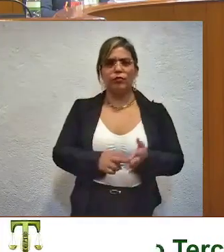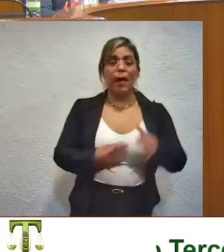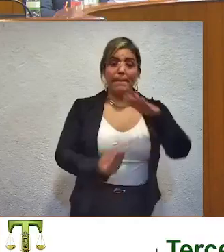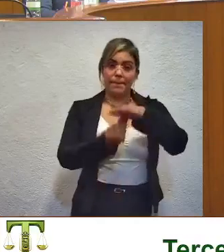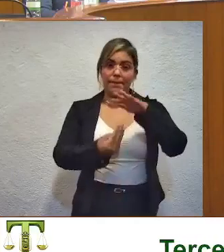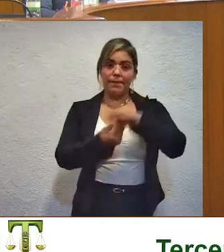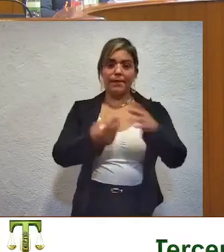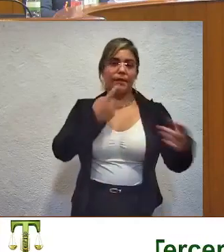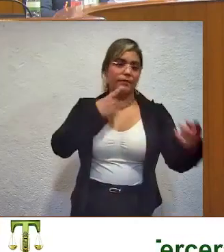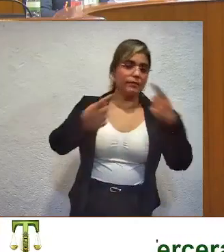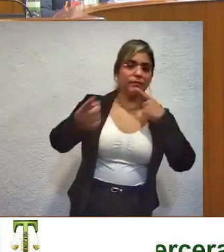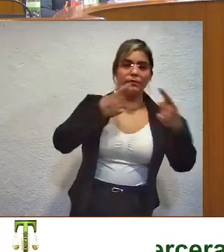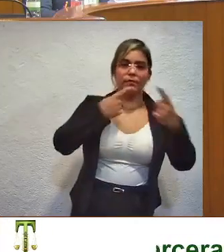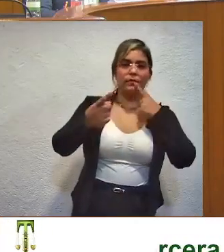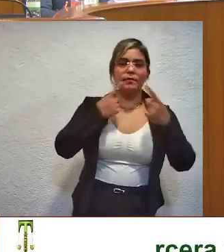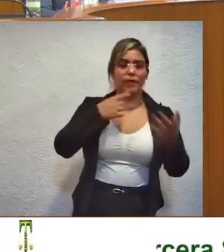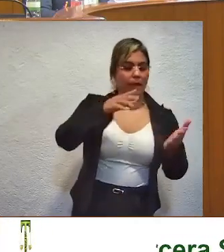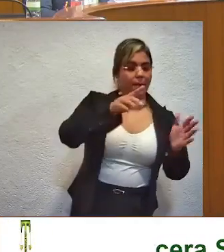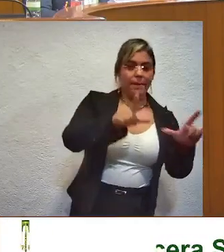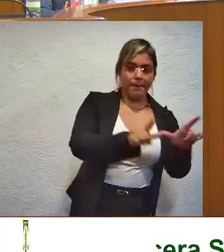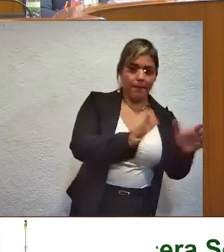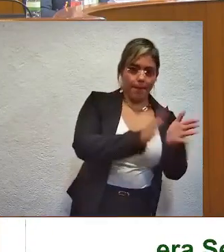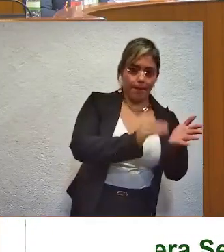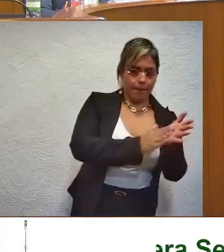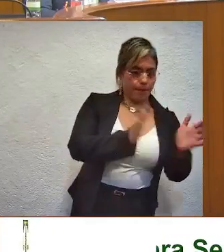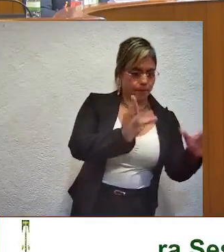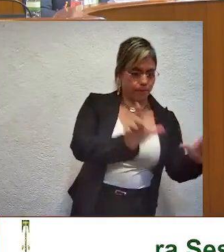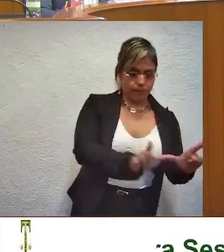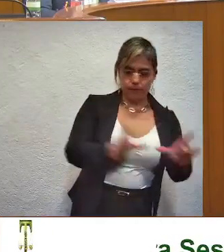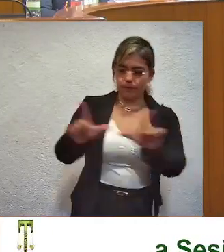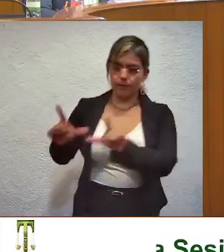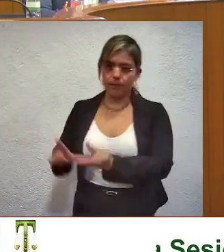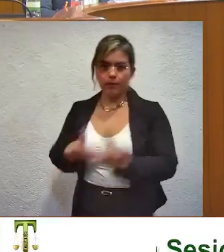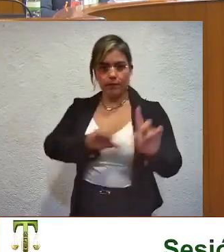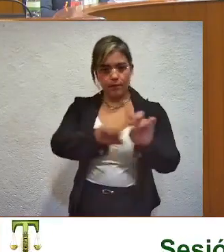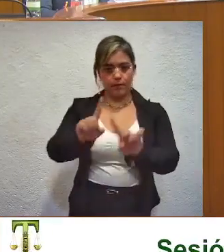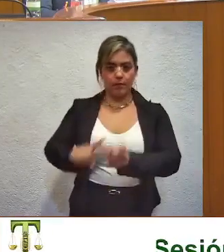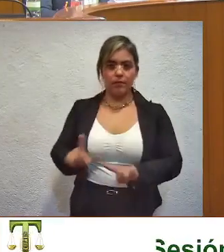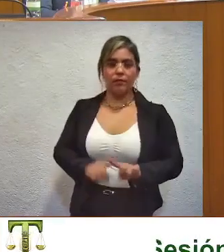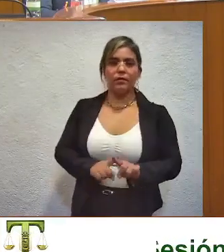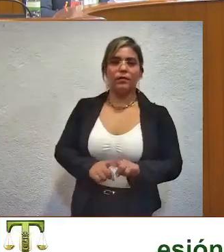se registraron 2 planillas integradas paritariamente, la asamblea